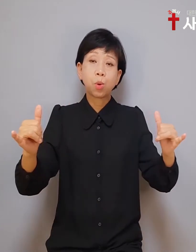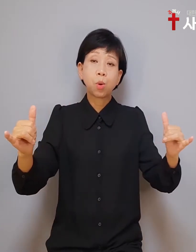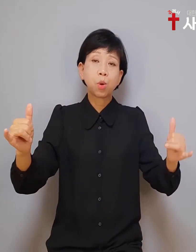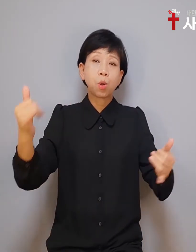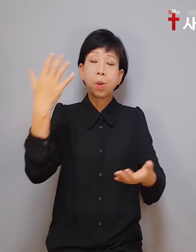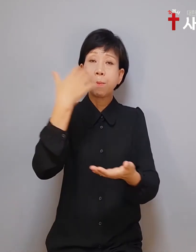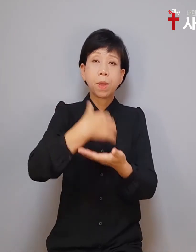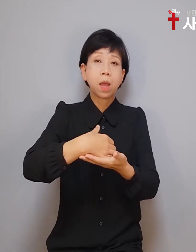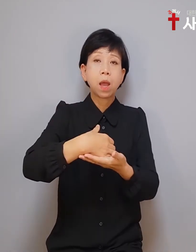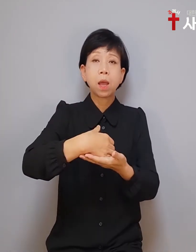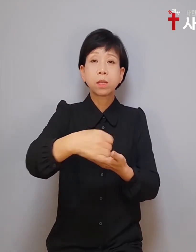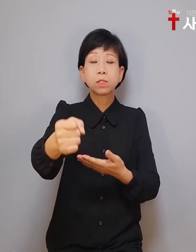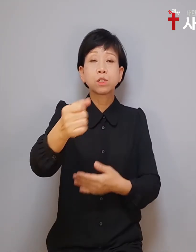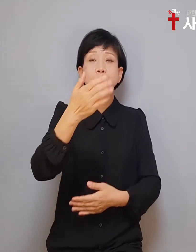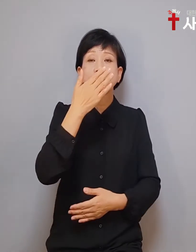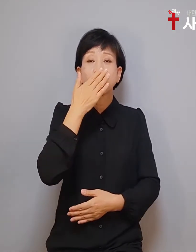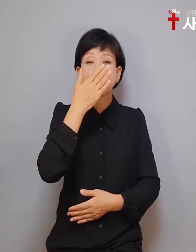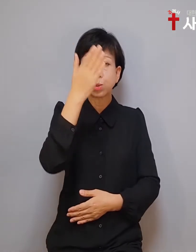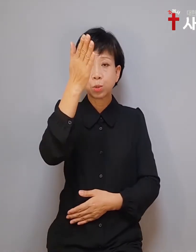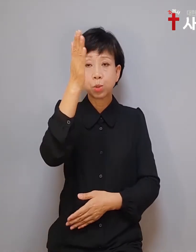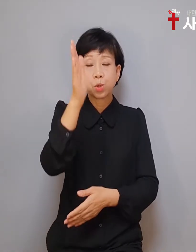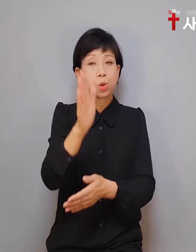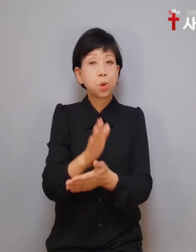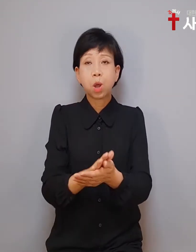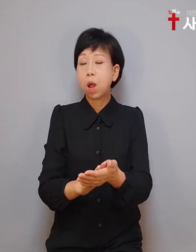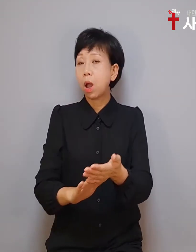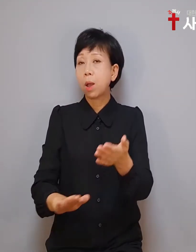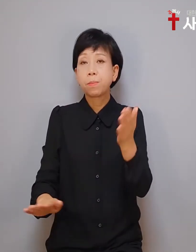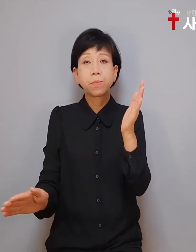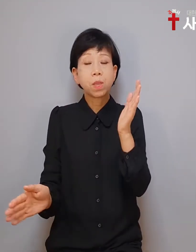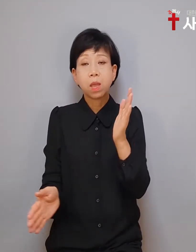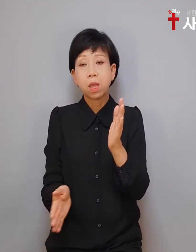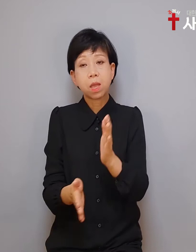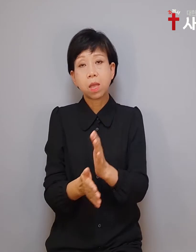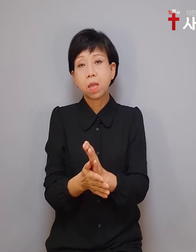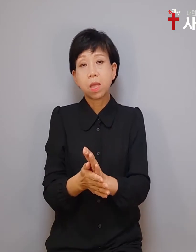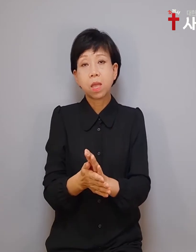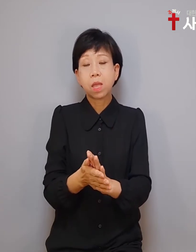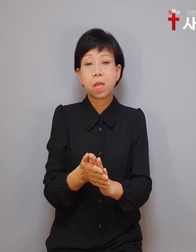누구도 빼앗을 수